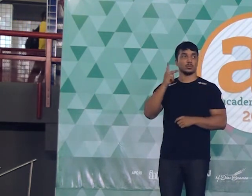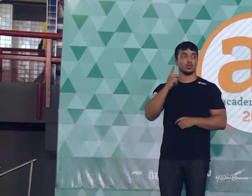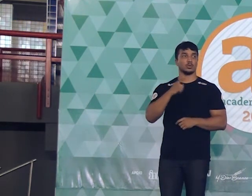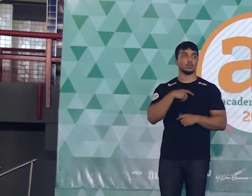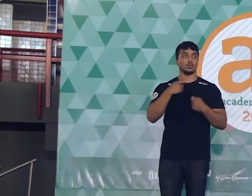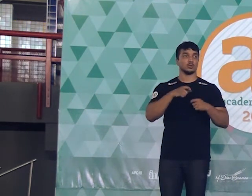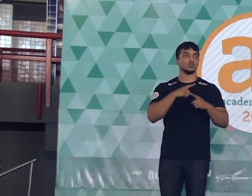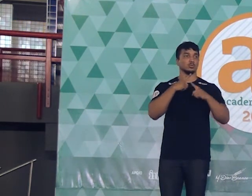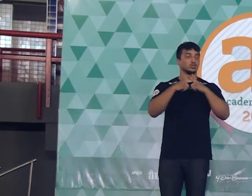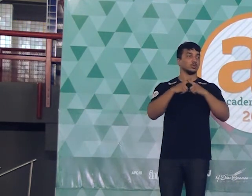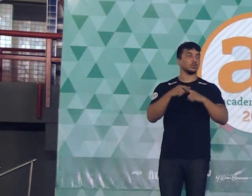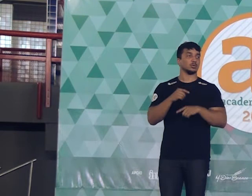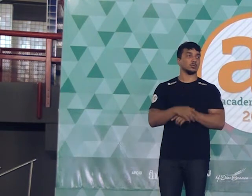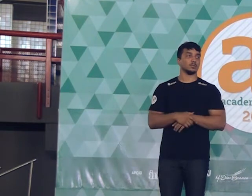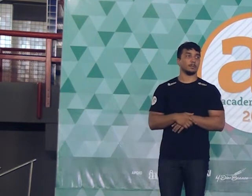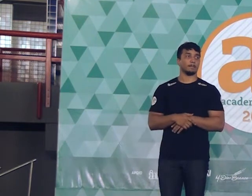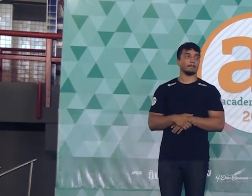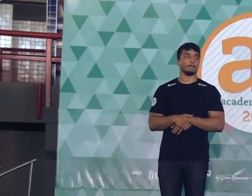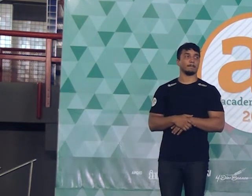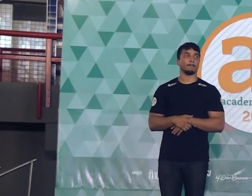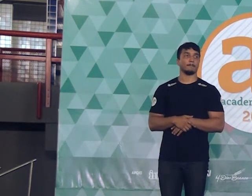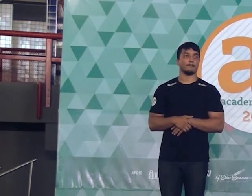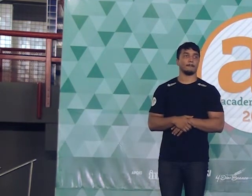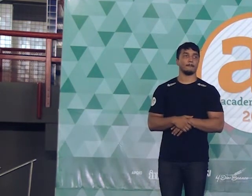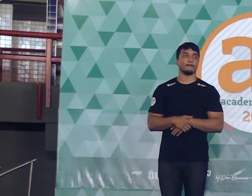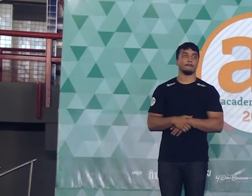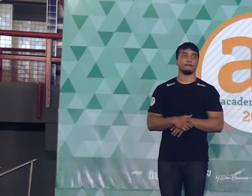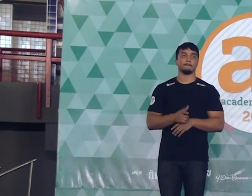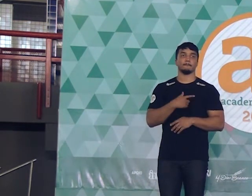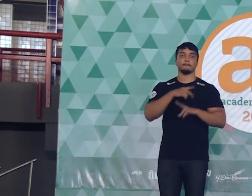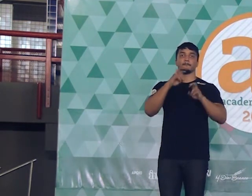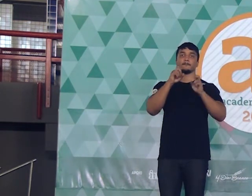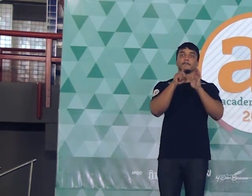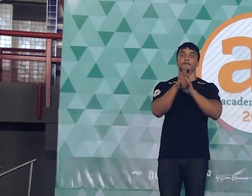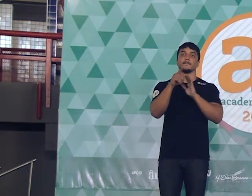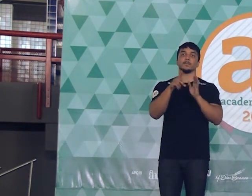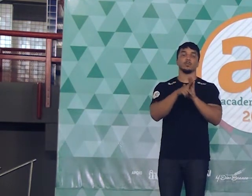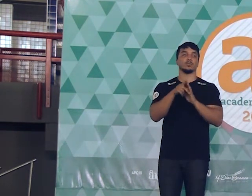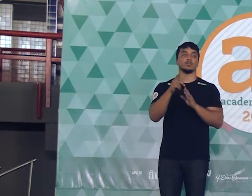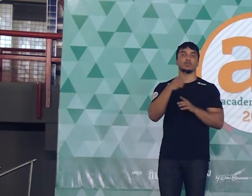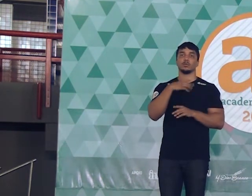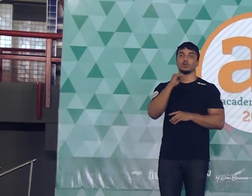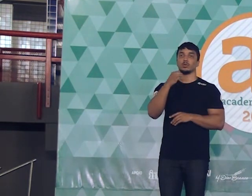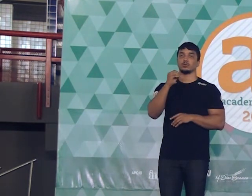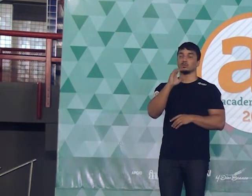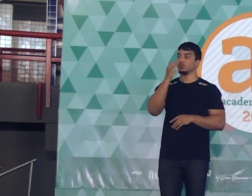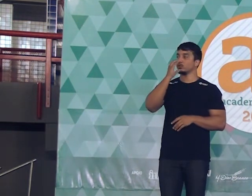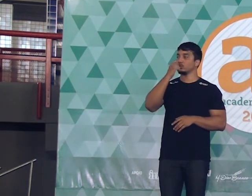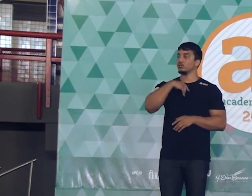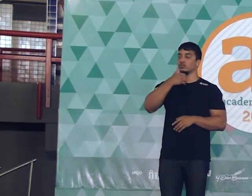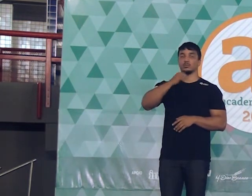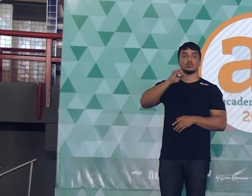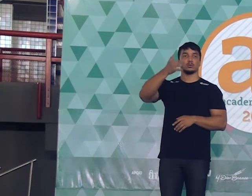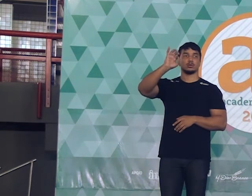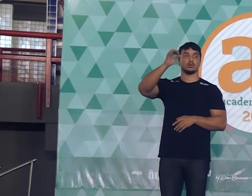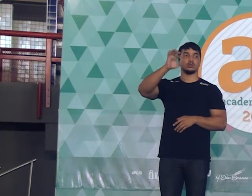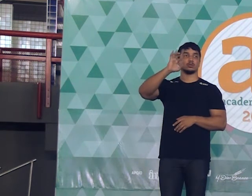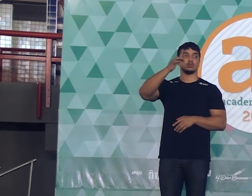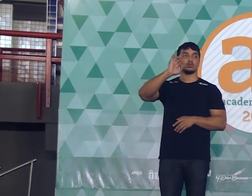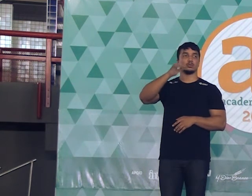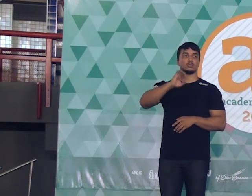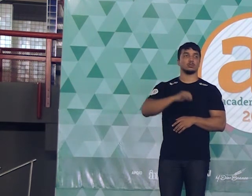devo multiplicar. Agora, e resolver as questões em notação científica, ou botar em potência de 10?